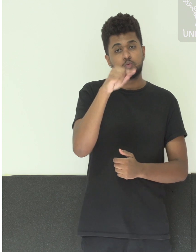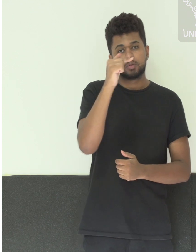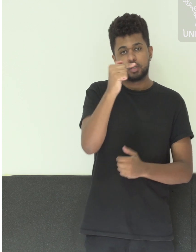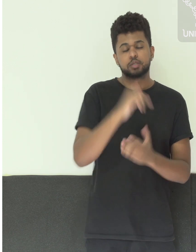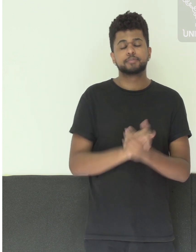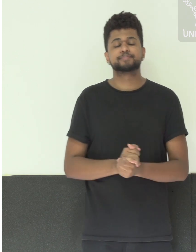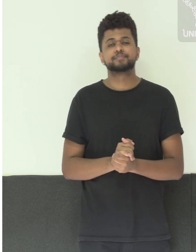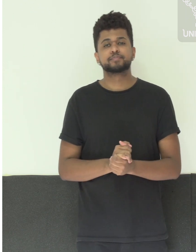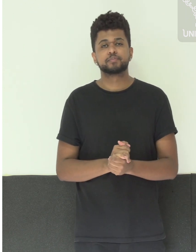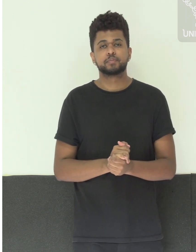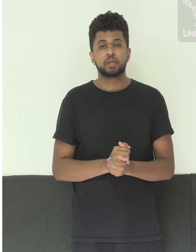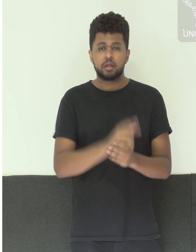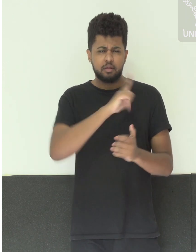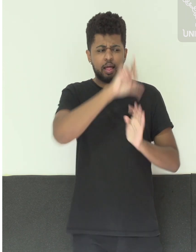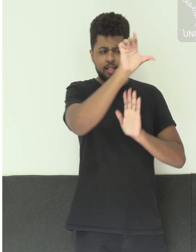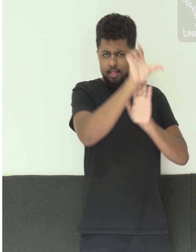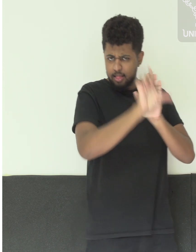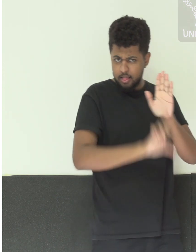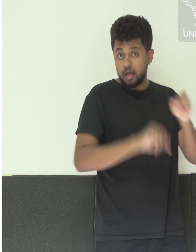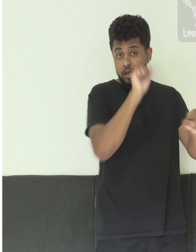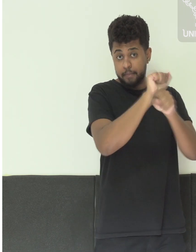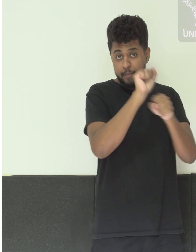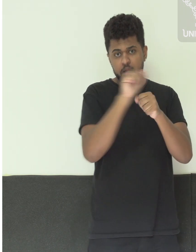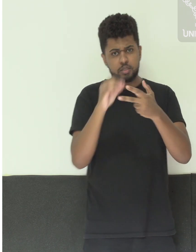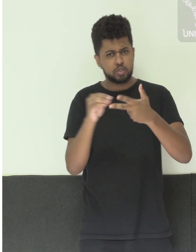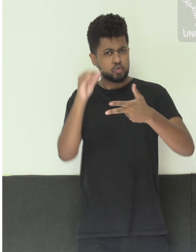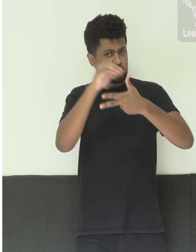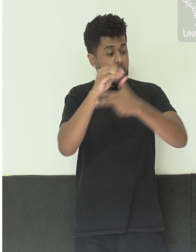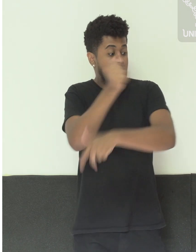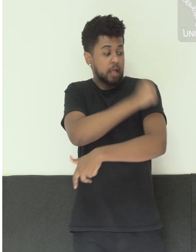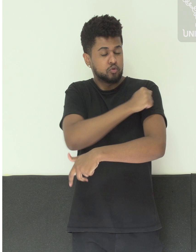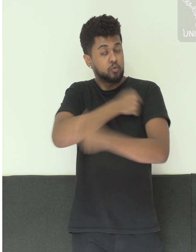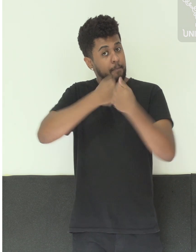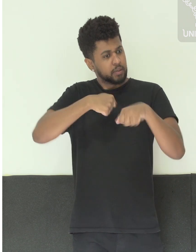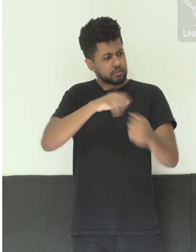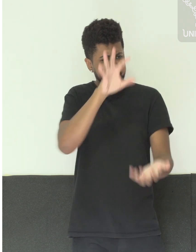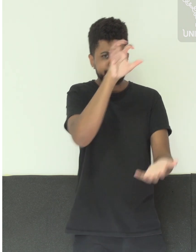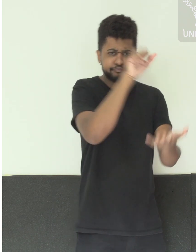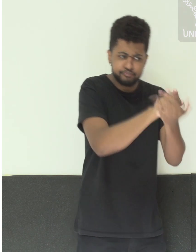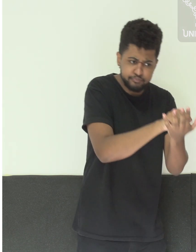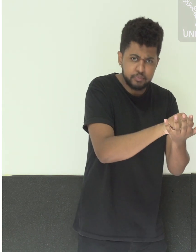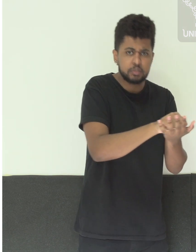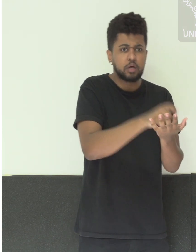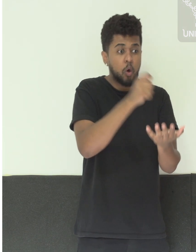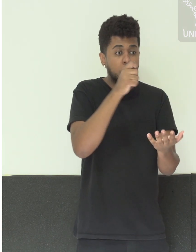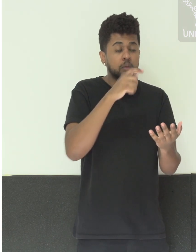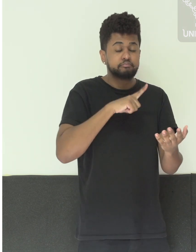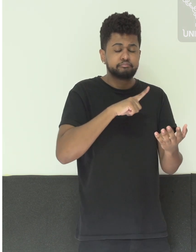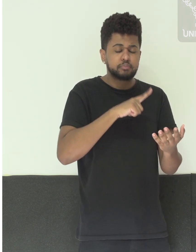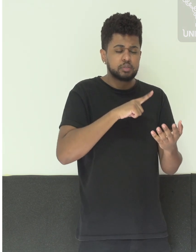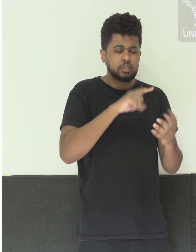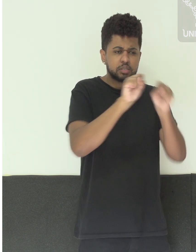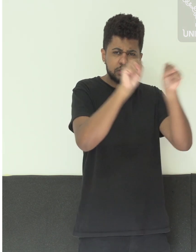4.7. Para constar na lista de espera do SISU, o estudante deverá confirmar no sistema próprio do